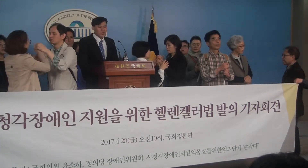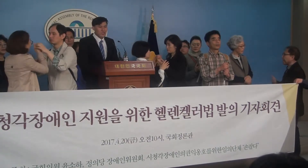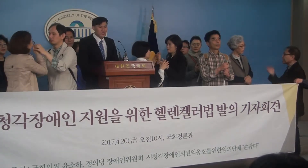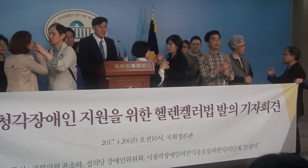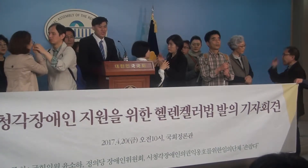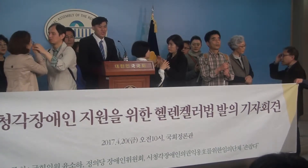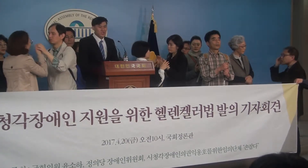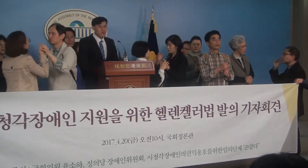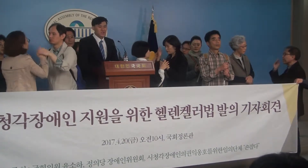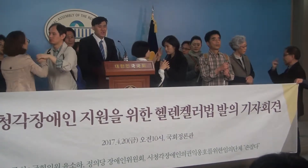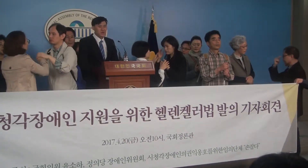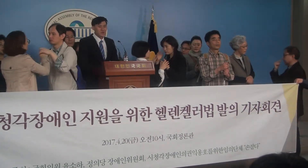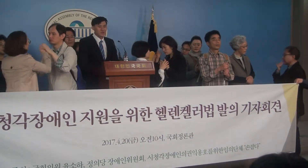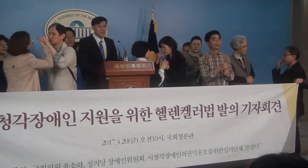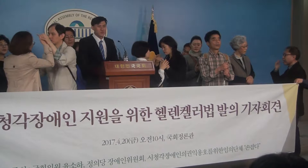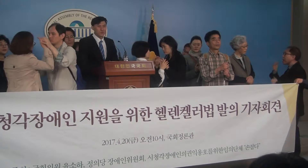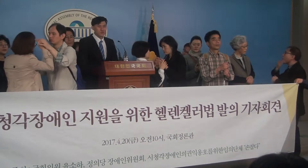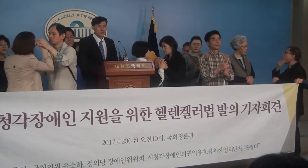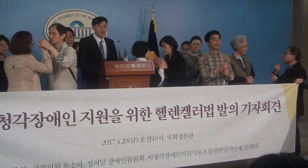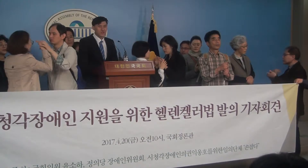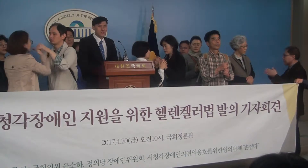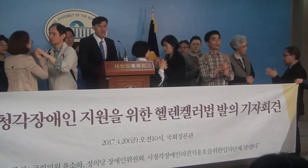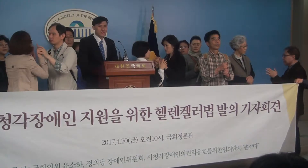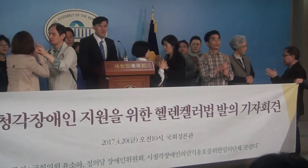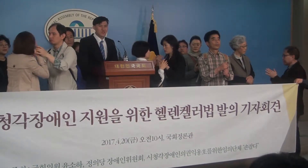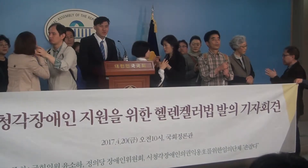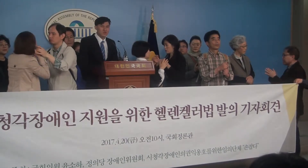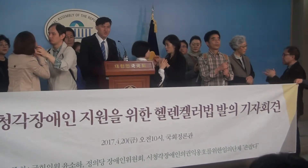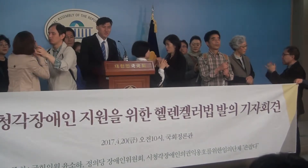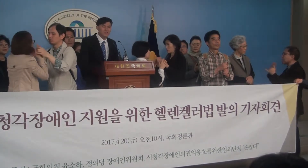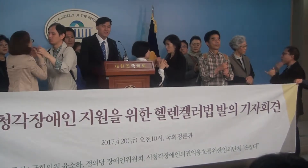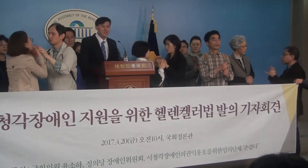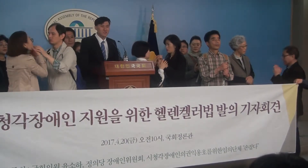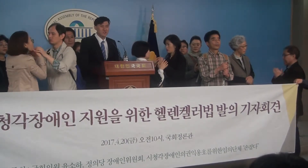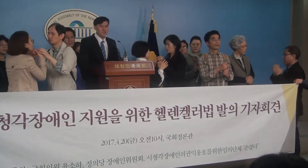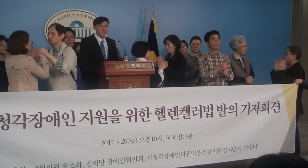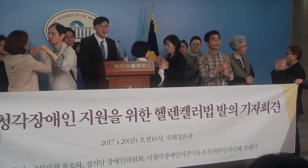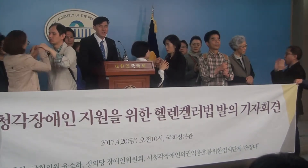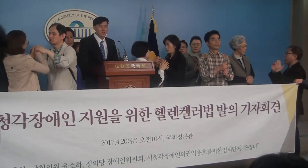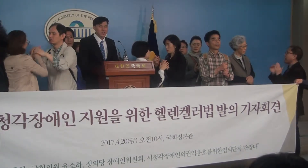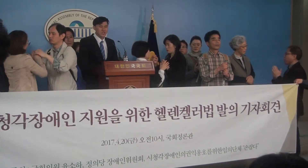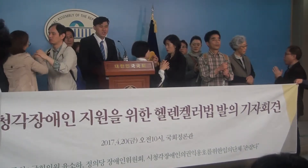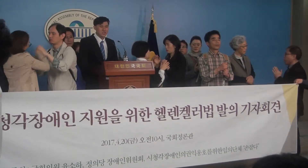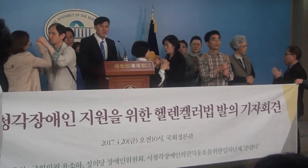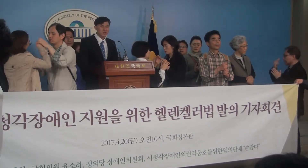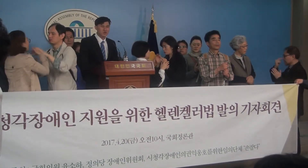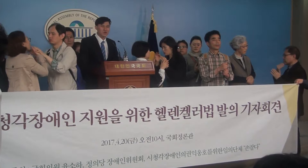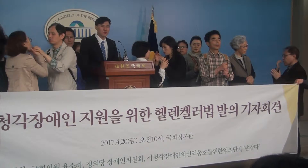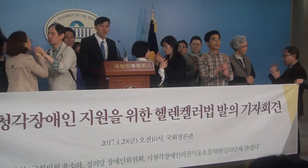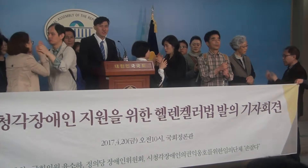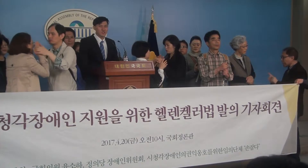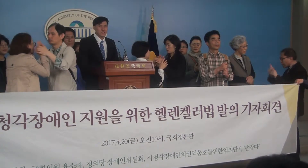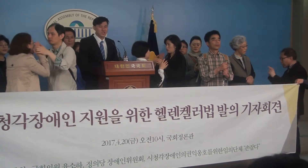그러나 우리나라 시청각장애인 복지를 마련하는 오랜 꿈을 갖고 사회복지학을 공부하고 또 시청각장애인의 생활